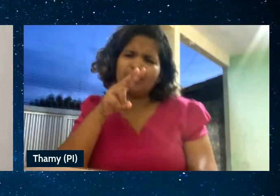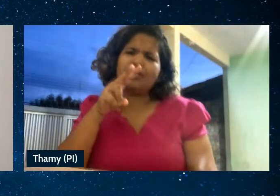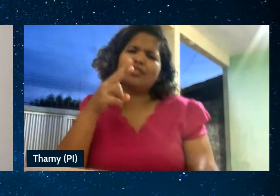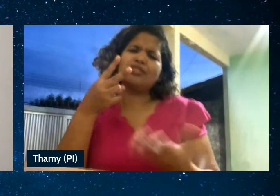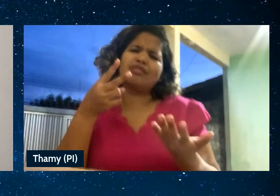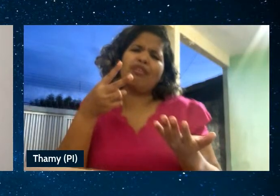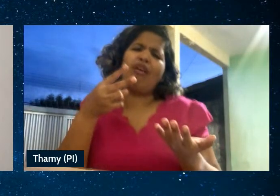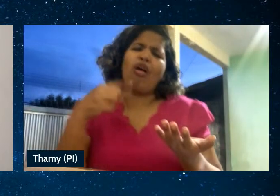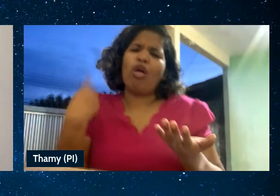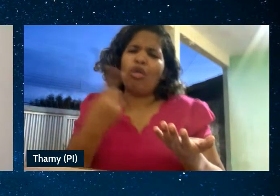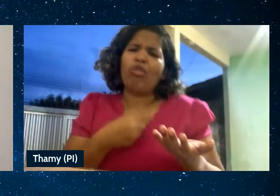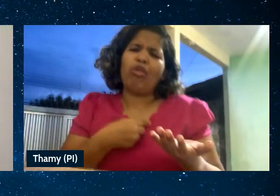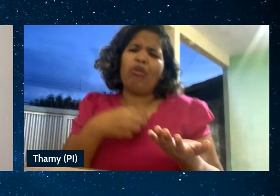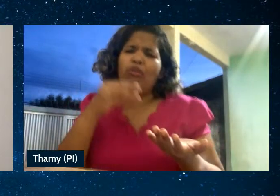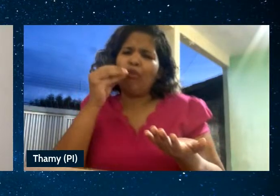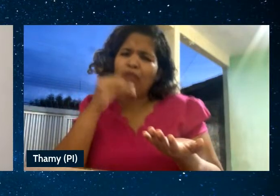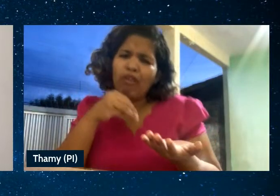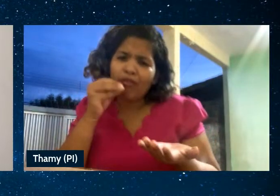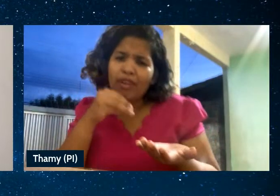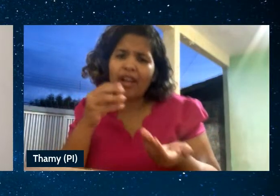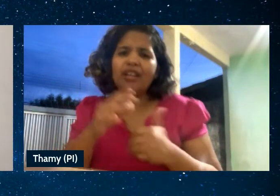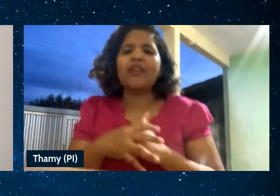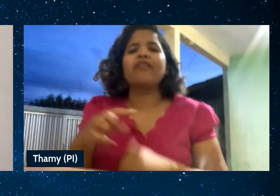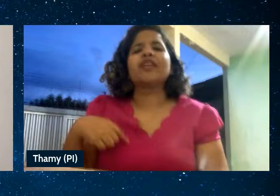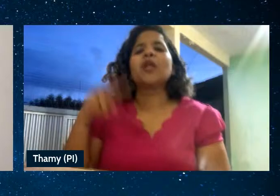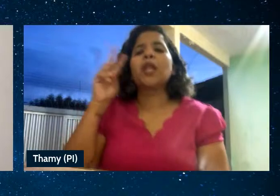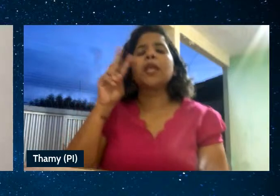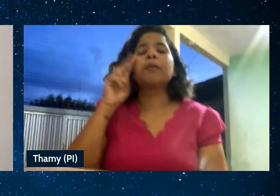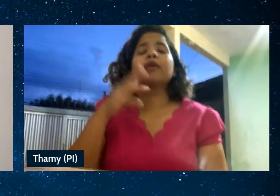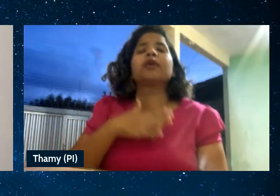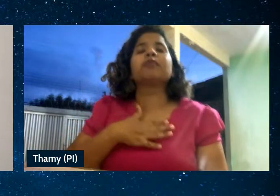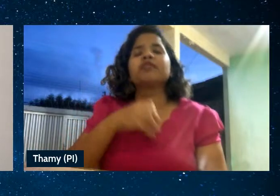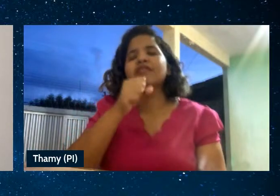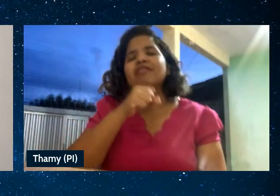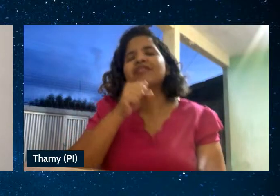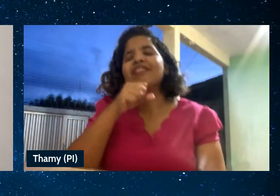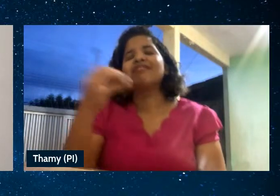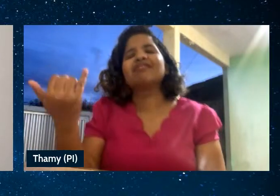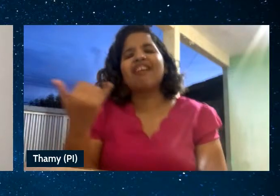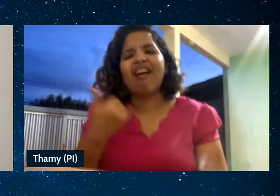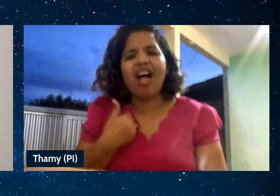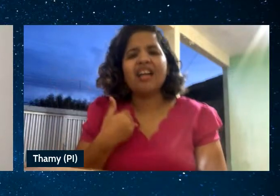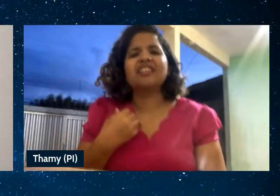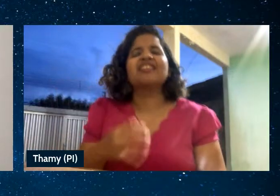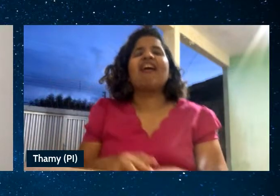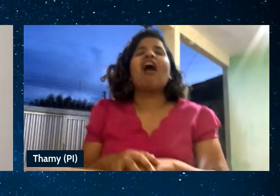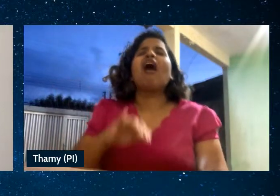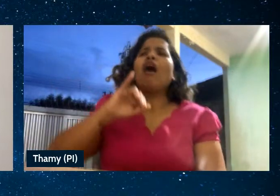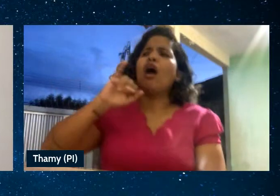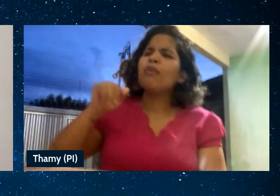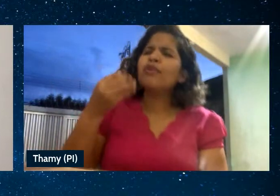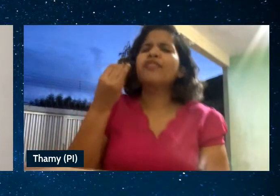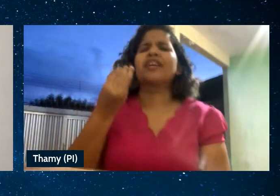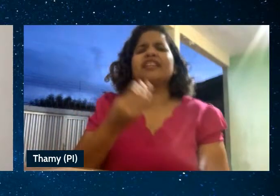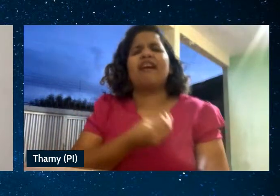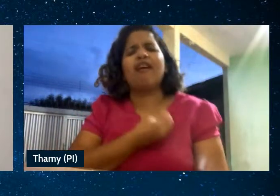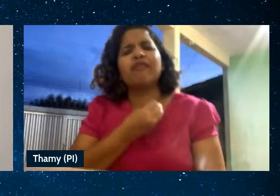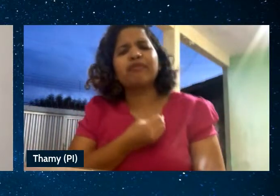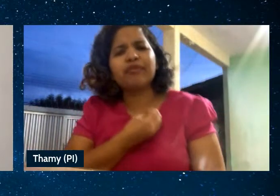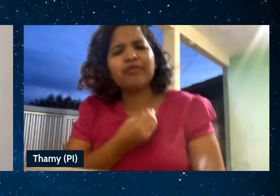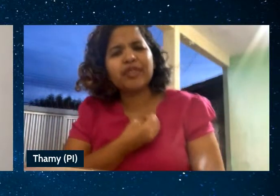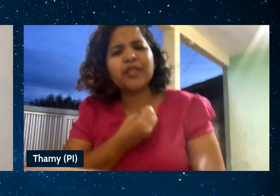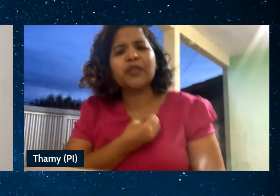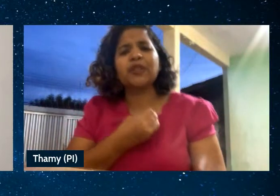lembrando muito que a minha avó falava assim olha gente aproveita muita a vida porque ninguém vai ficar aqui